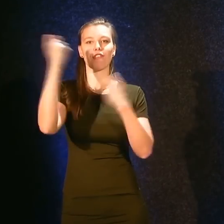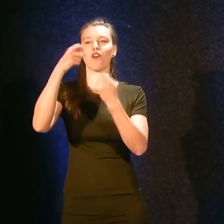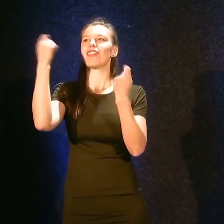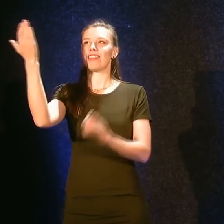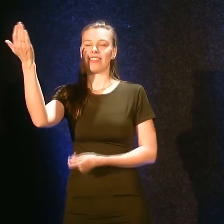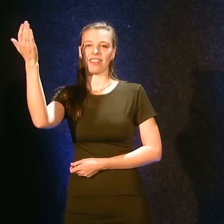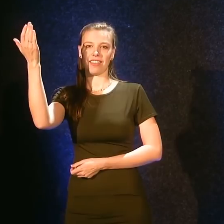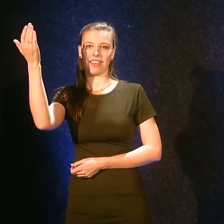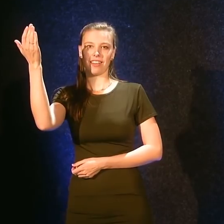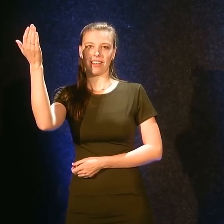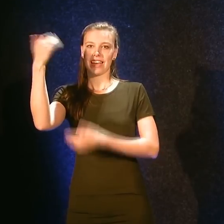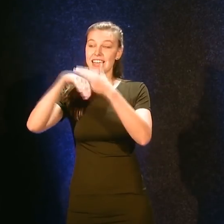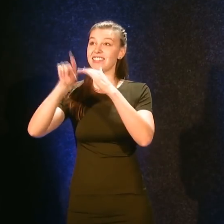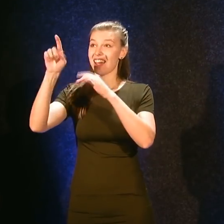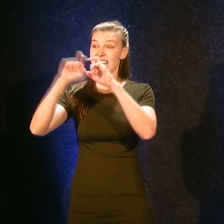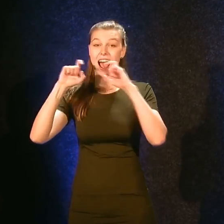overwonnen. In zijn naam